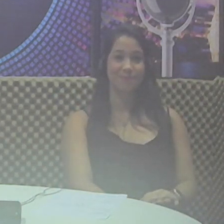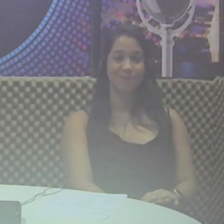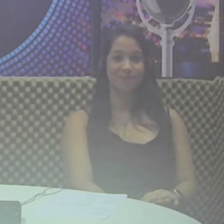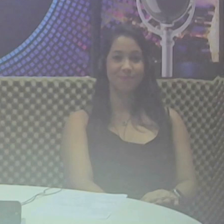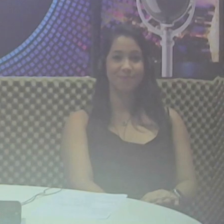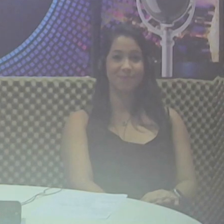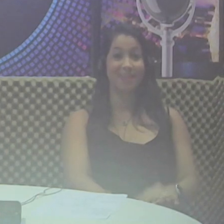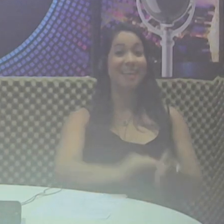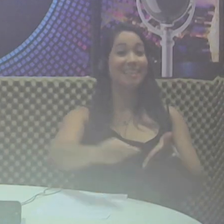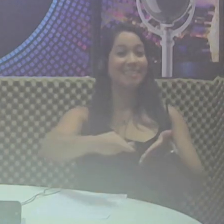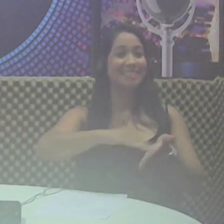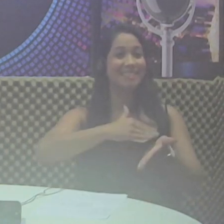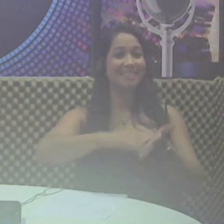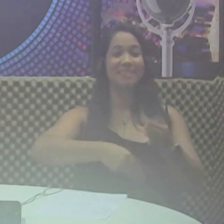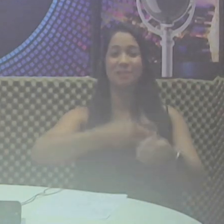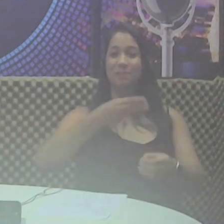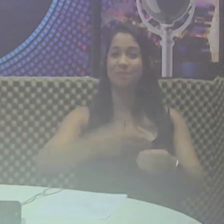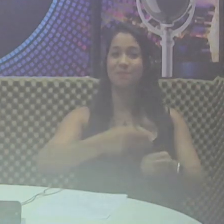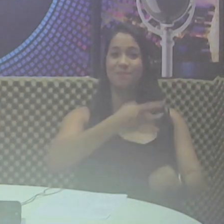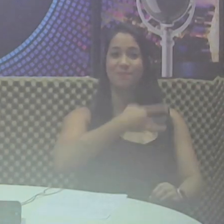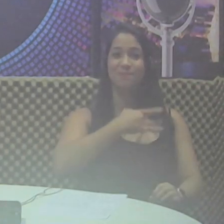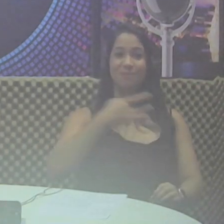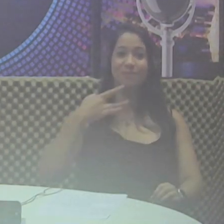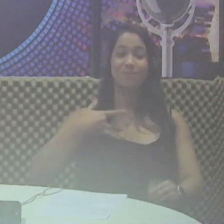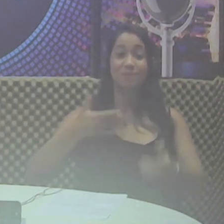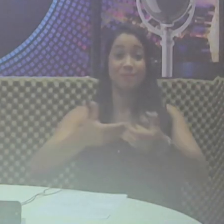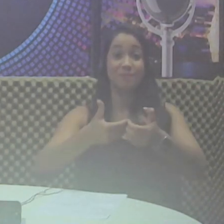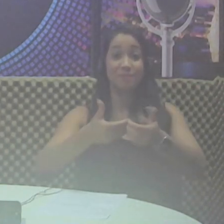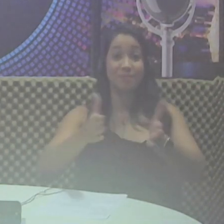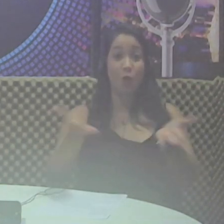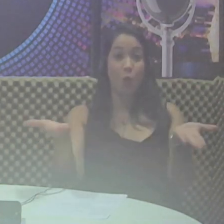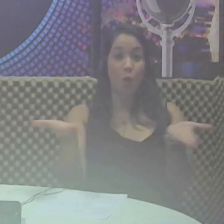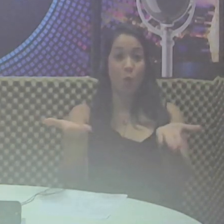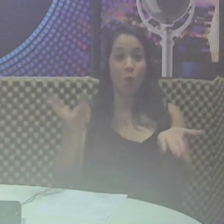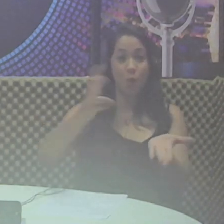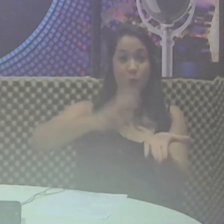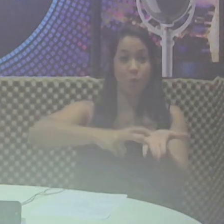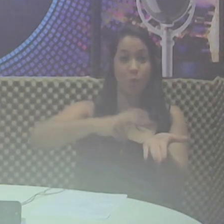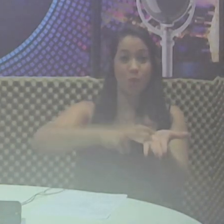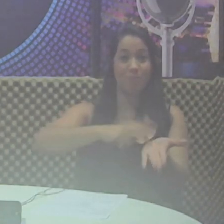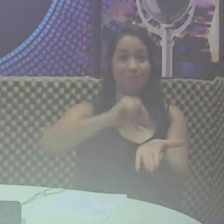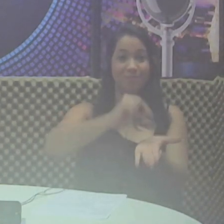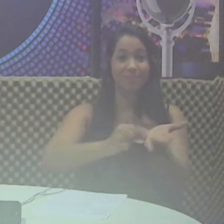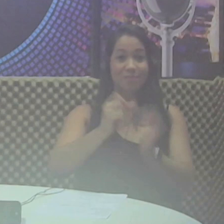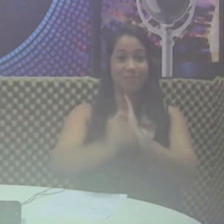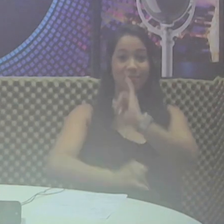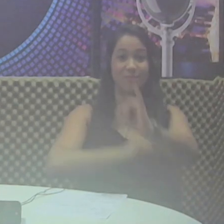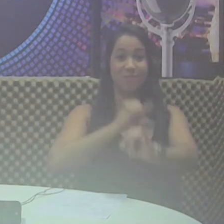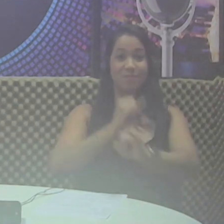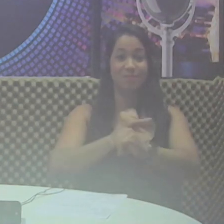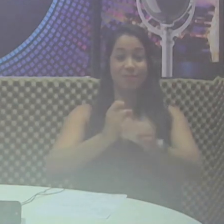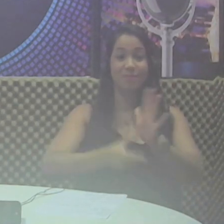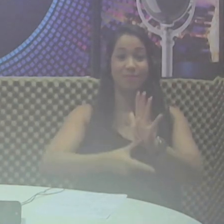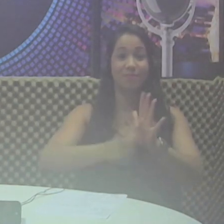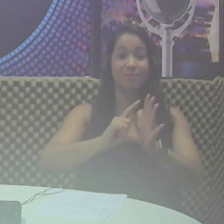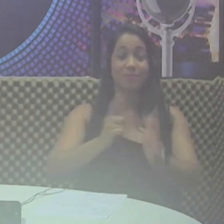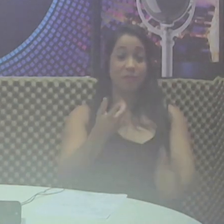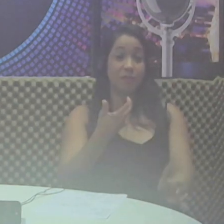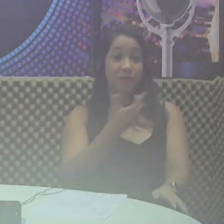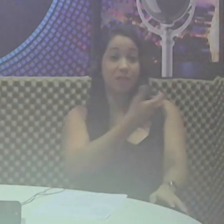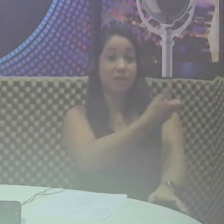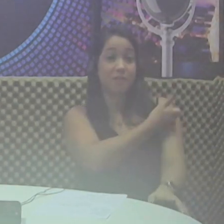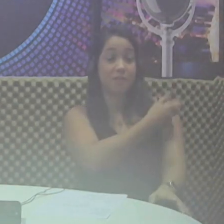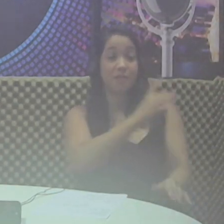A Secretaria Municipal de Saúde reabriu, na manhã de hoje, o cadastro online prévio para vacinação contra a